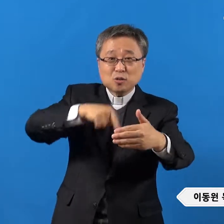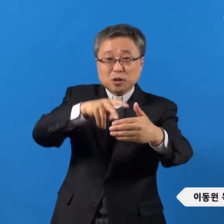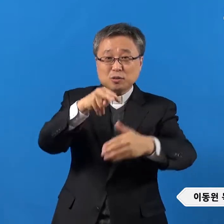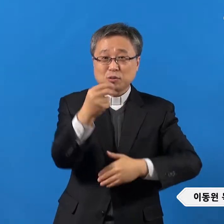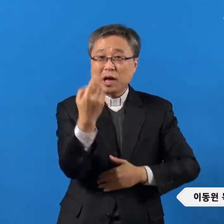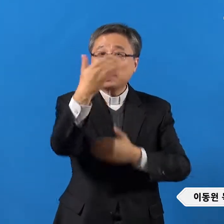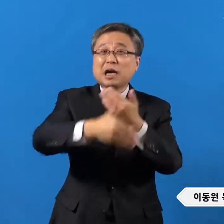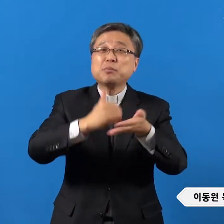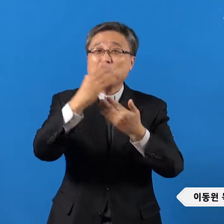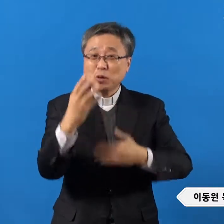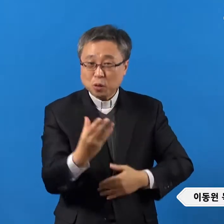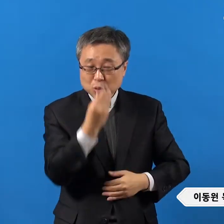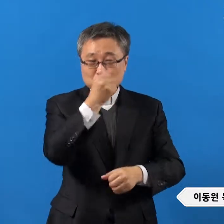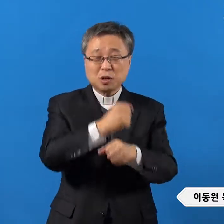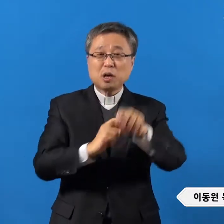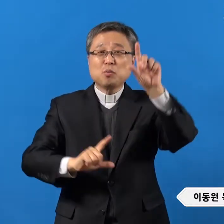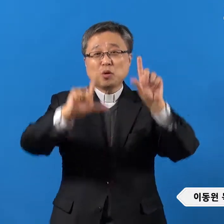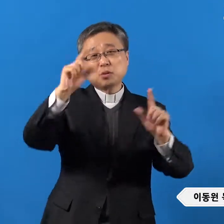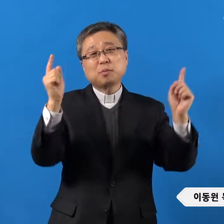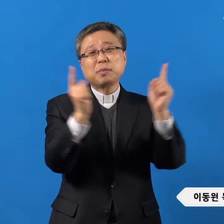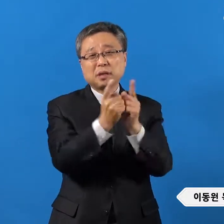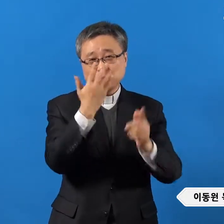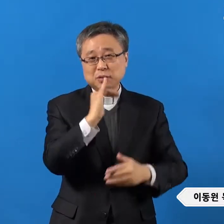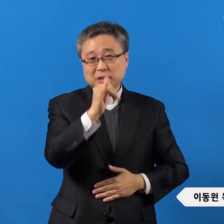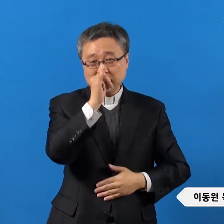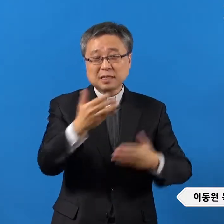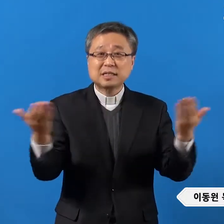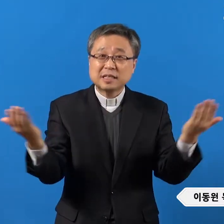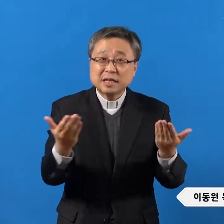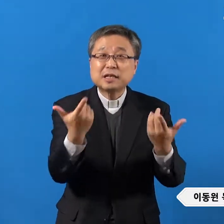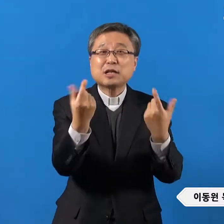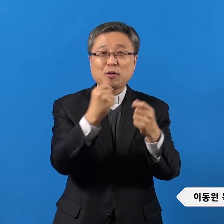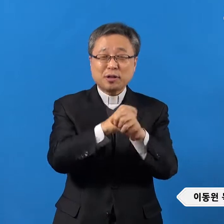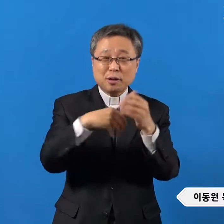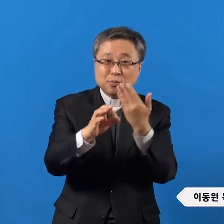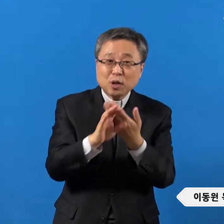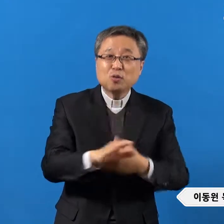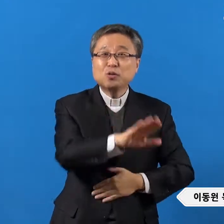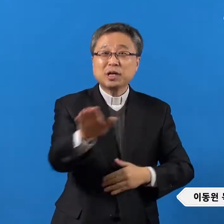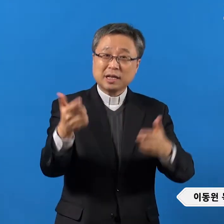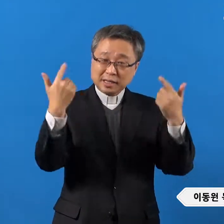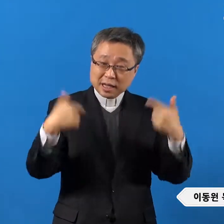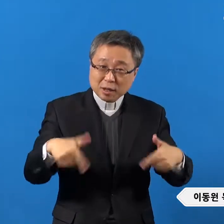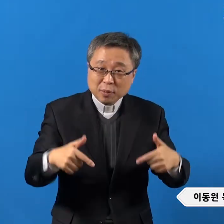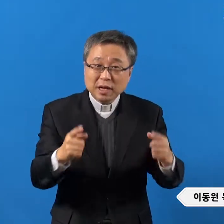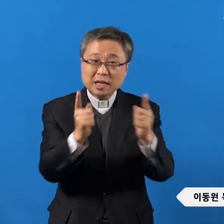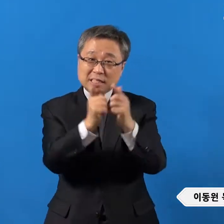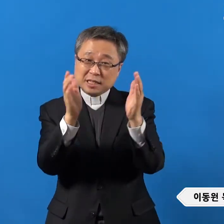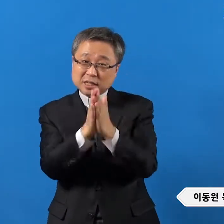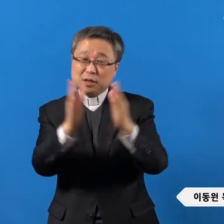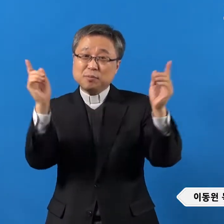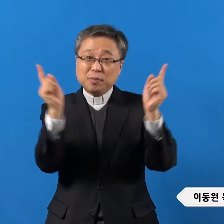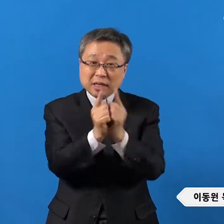흔적을 만날 수가 있다는 것입니다. 그렇다면 우리가 날마다 직면하는 일상의 마당이